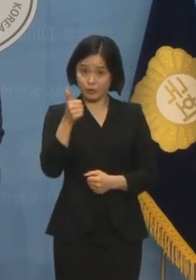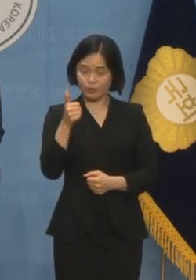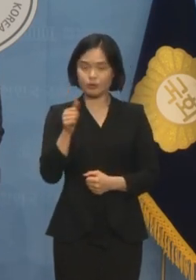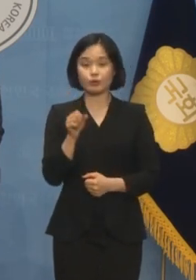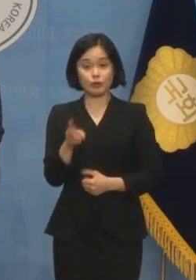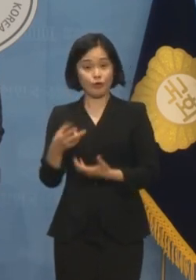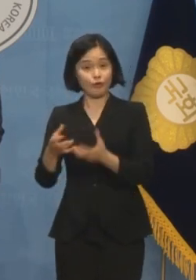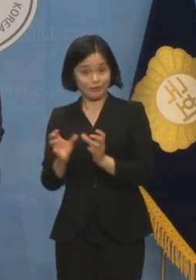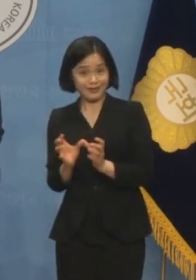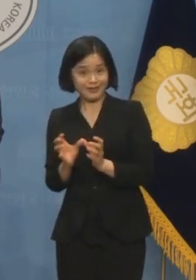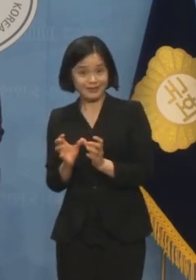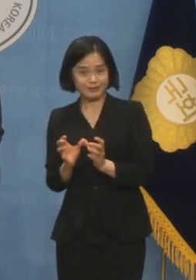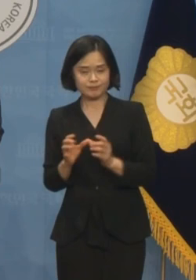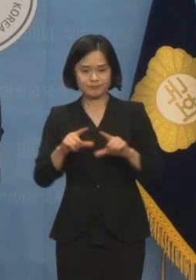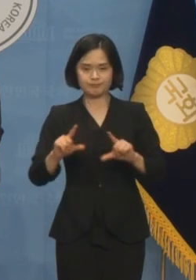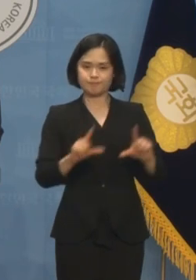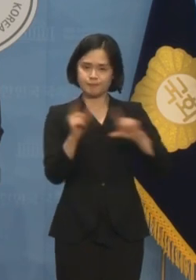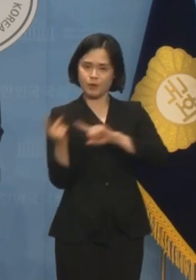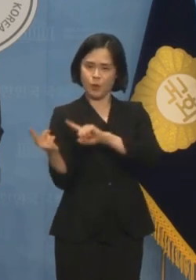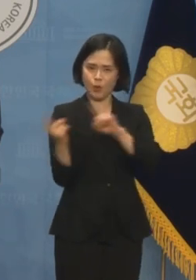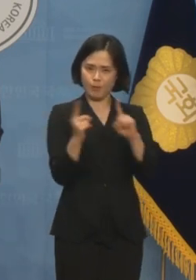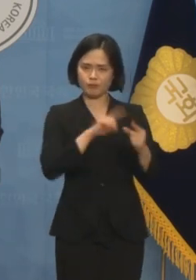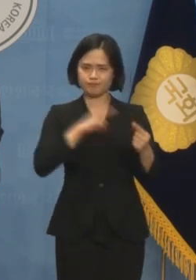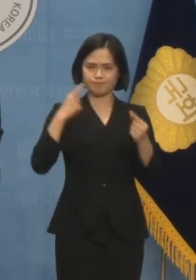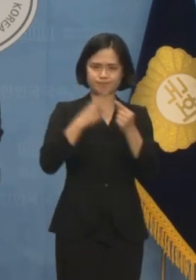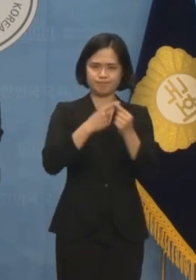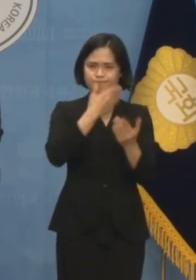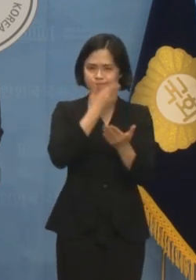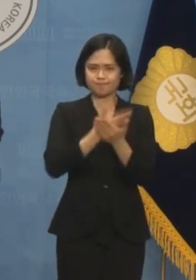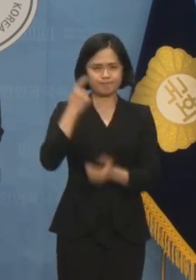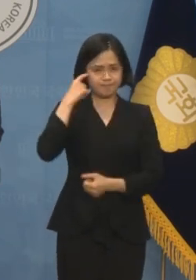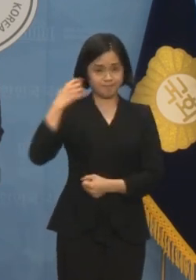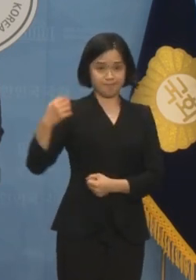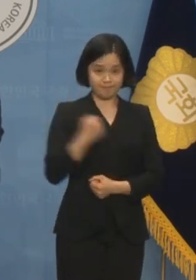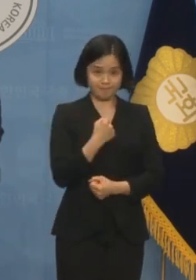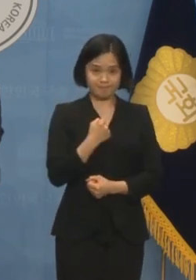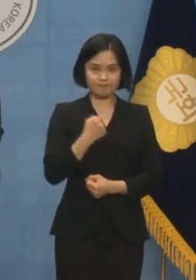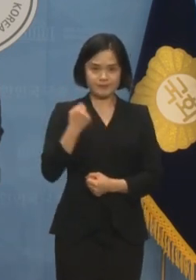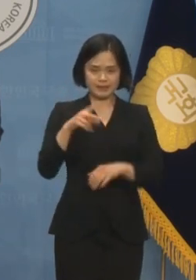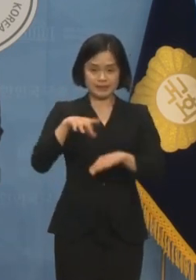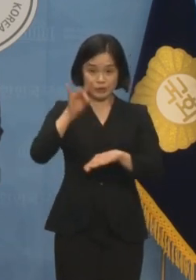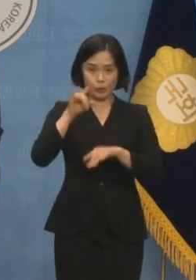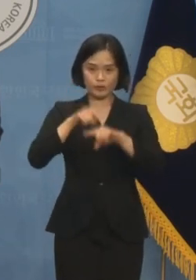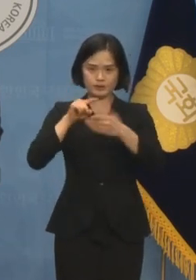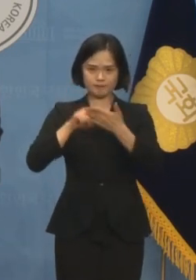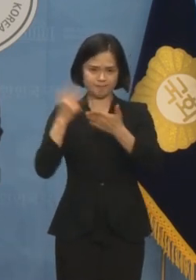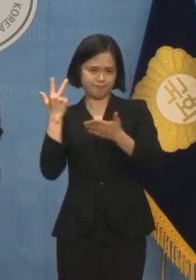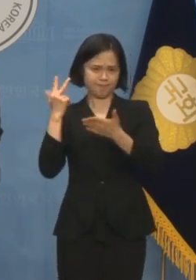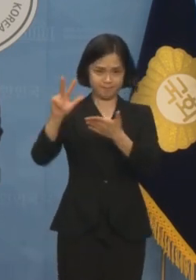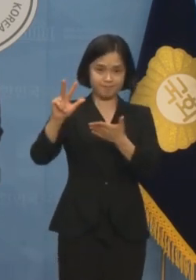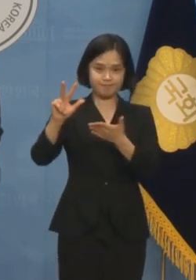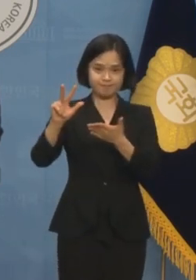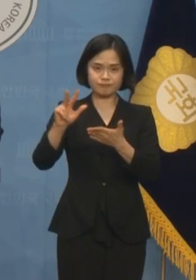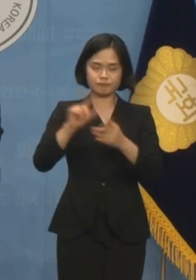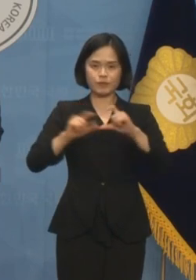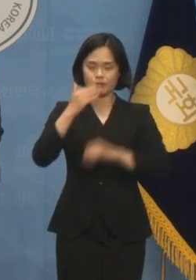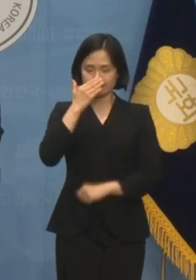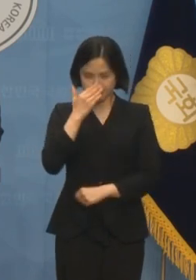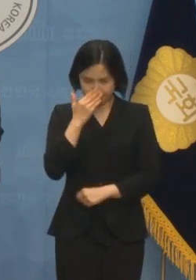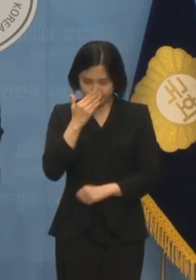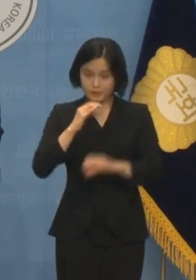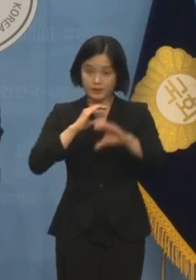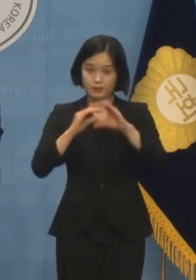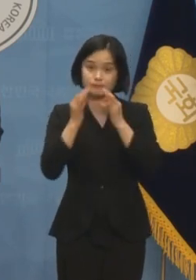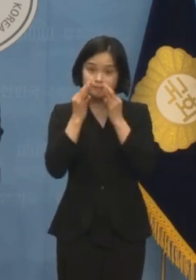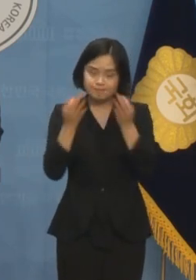여당은 민생 회복을 최우선 과제로 삼고 다시 초심으로 돌아가 더욱 낮은 자세로